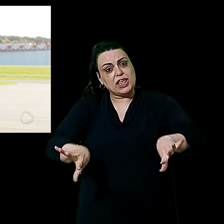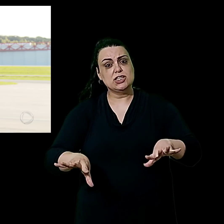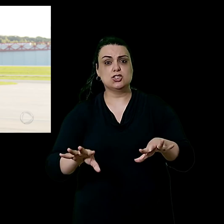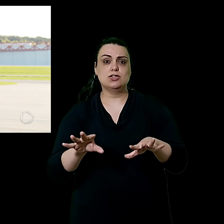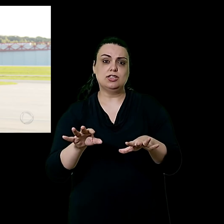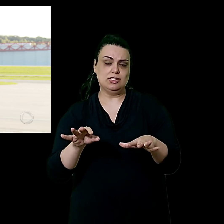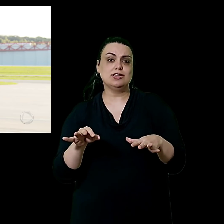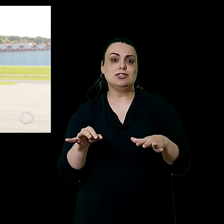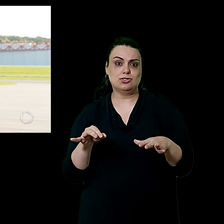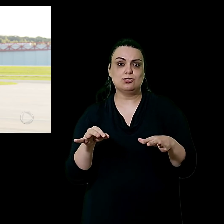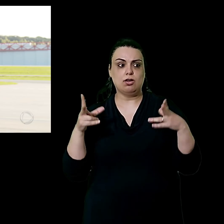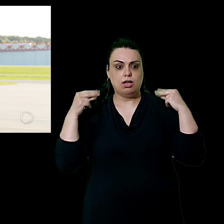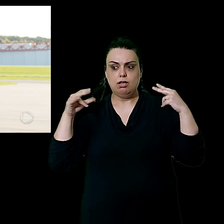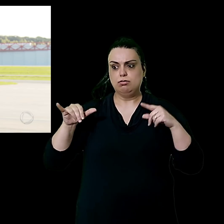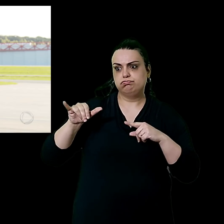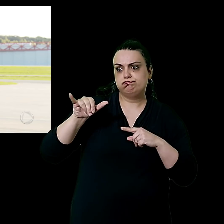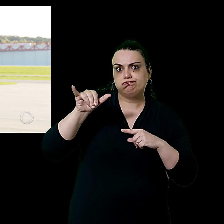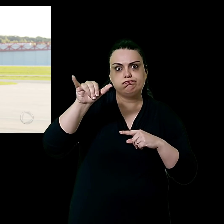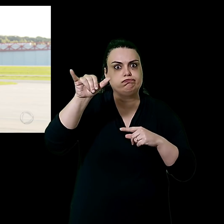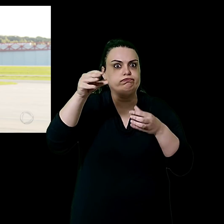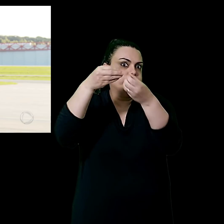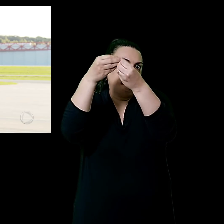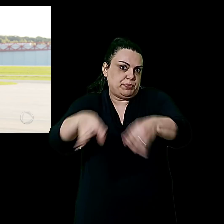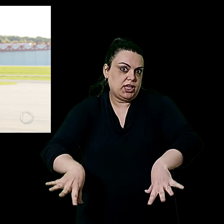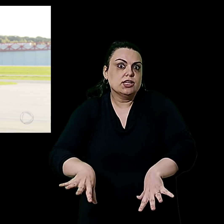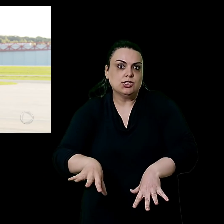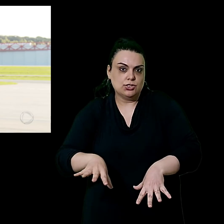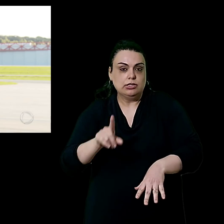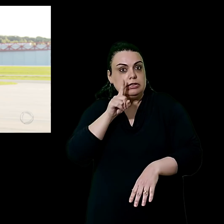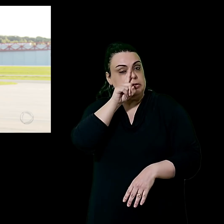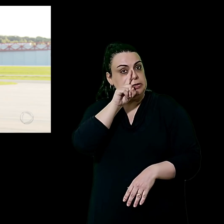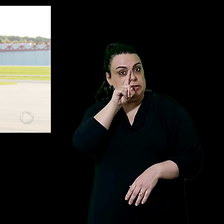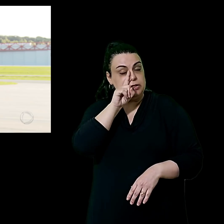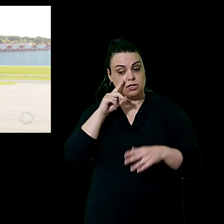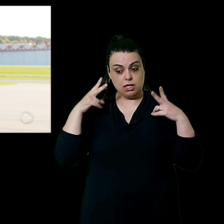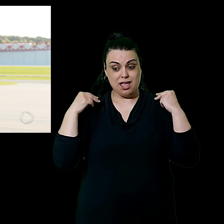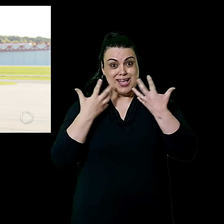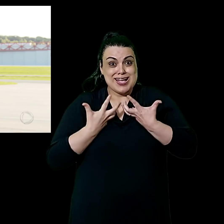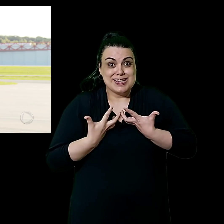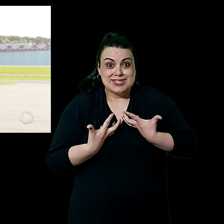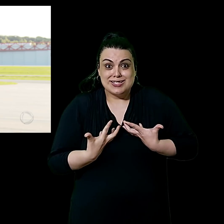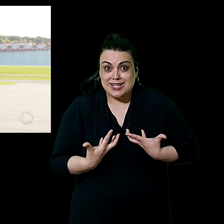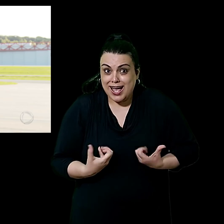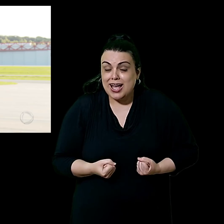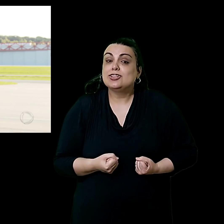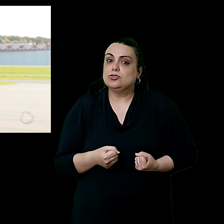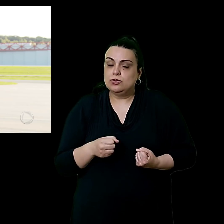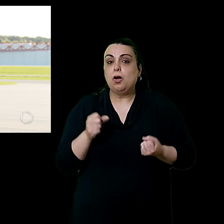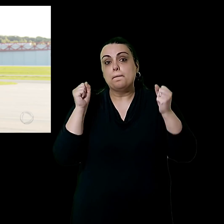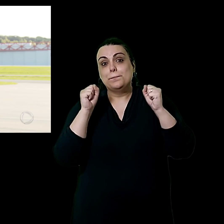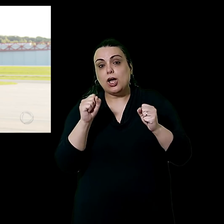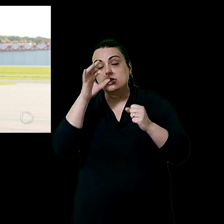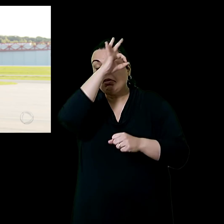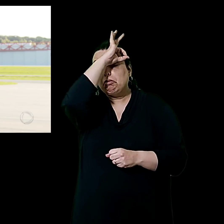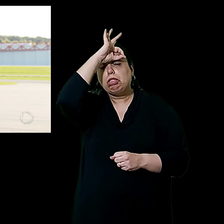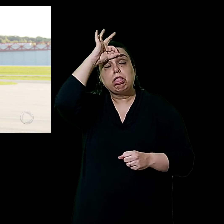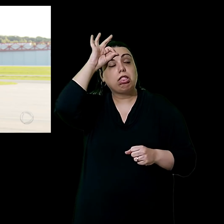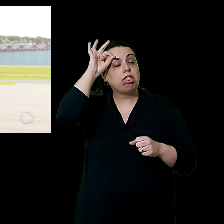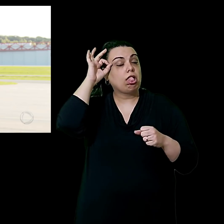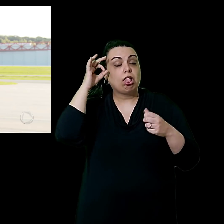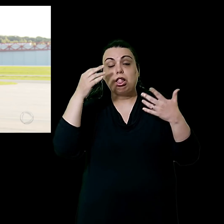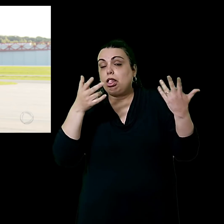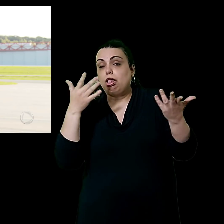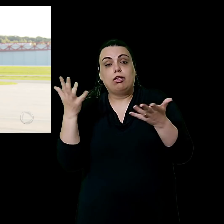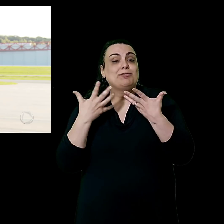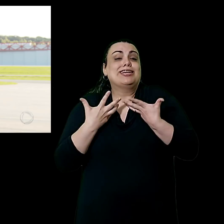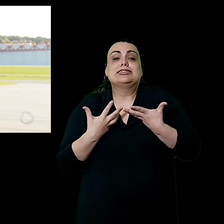e coloque em risco a operação. Um aviador cansado, ele com certeza ele está mais sujeito a incorrer a erros do que